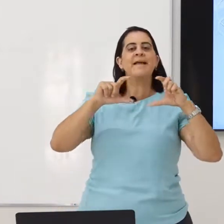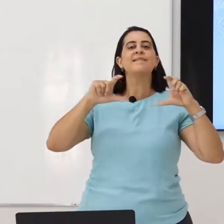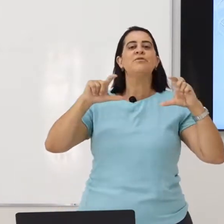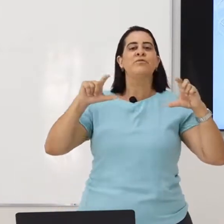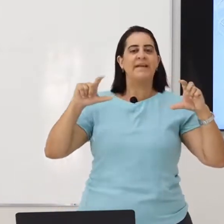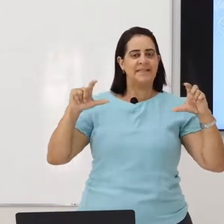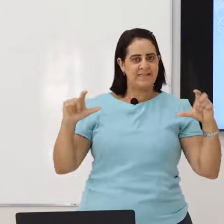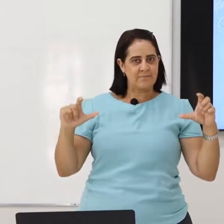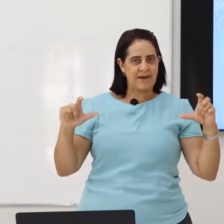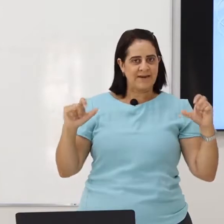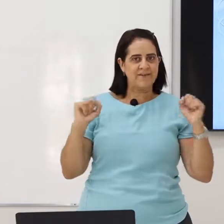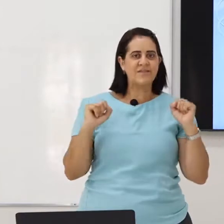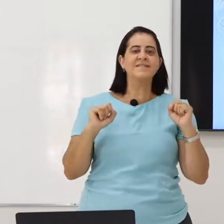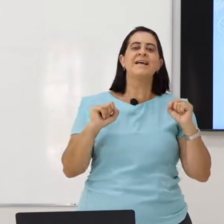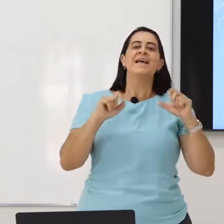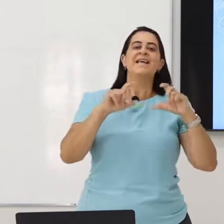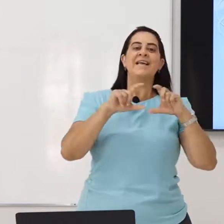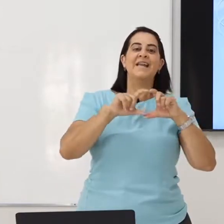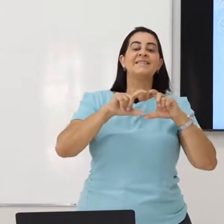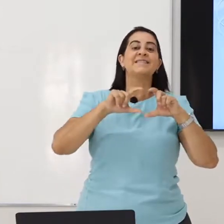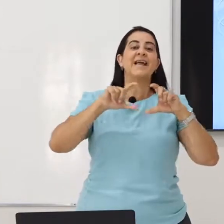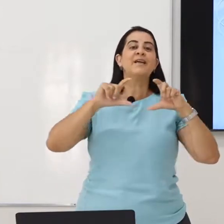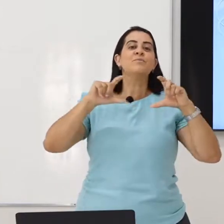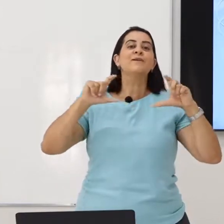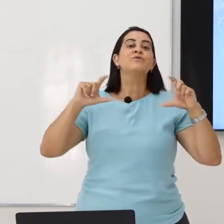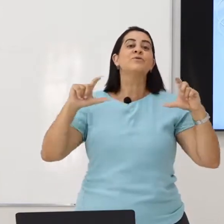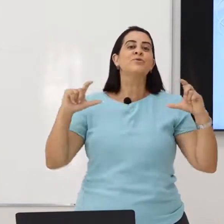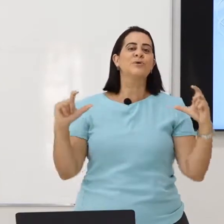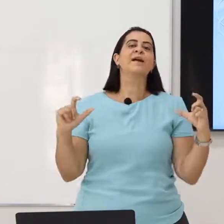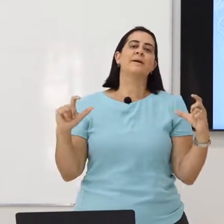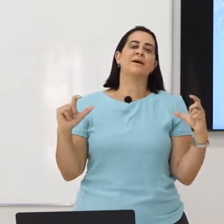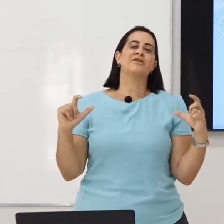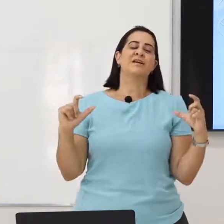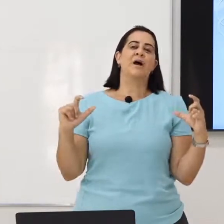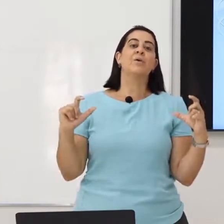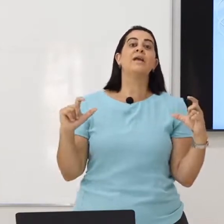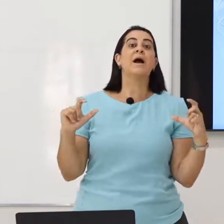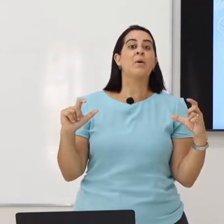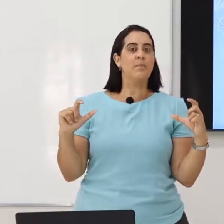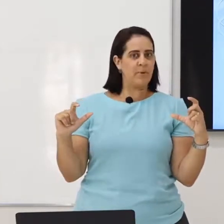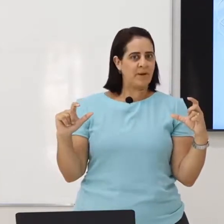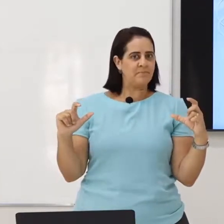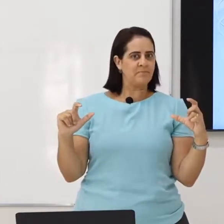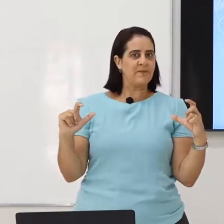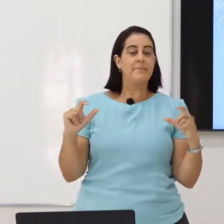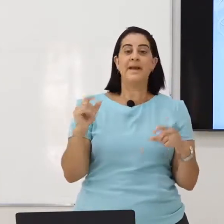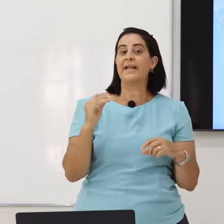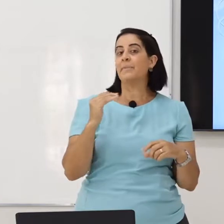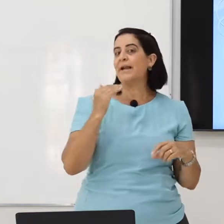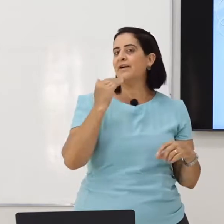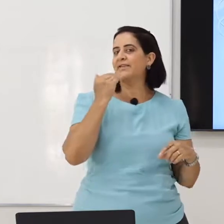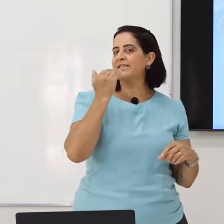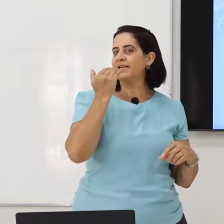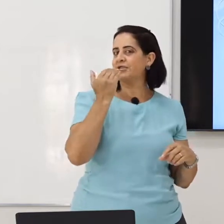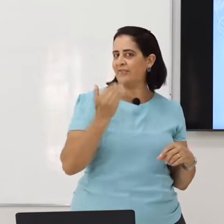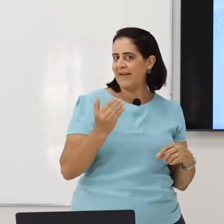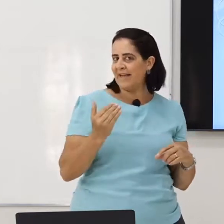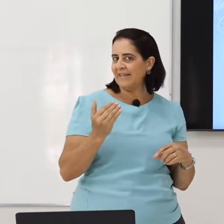são feitas em partes e elas têm uma estrutura gramatical que a compõe, para que a palavra seja falada